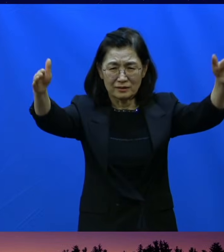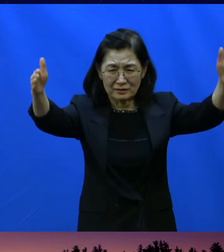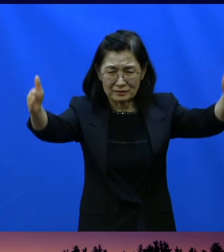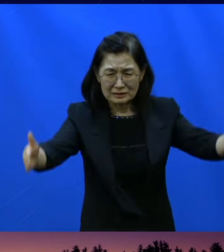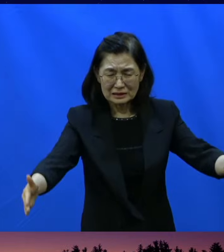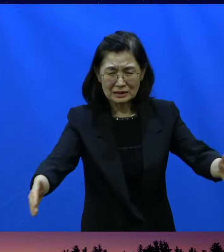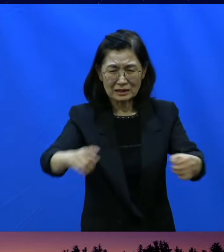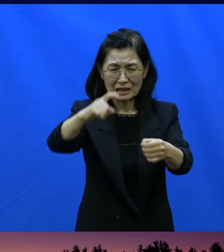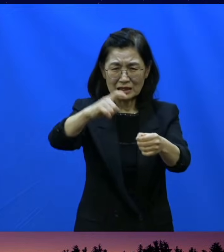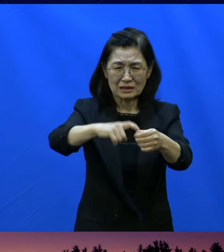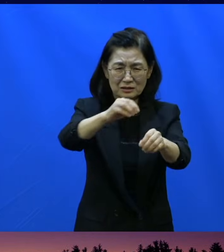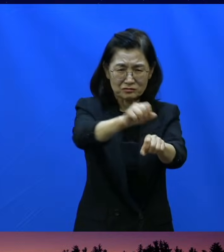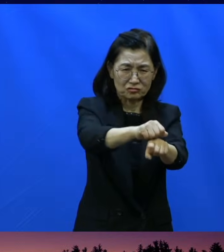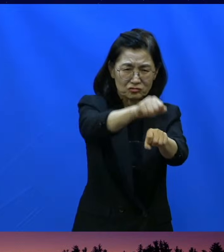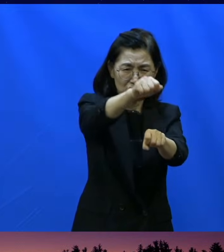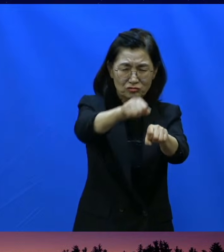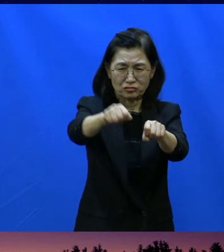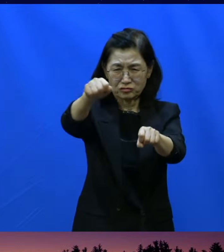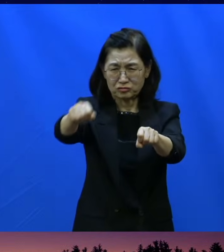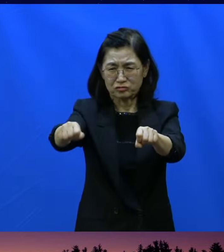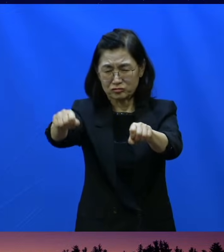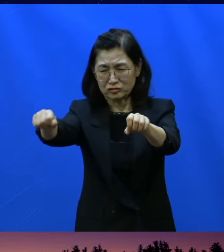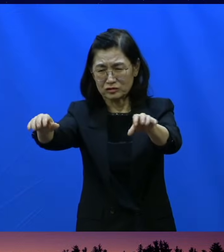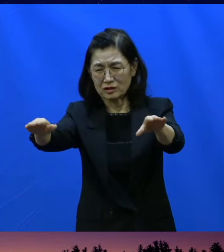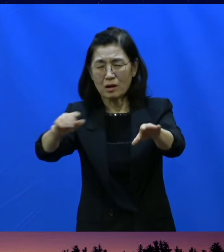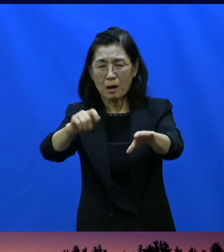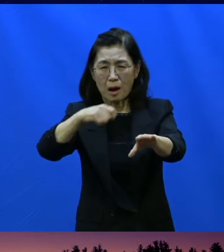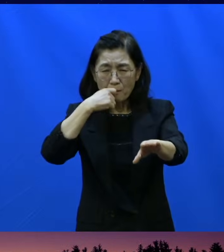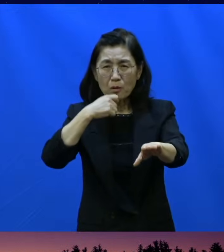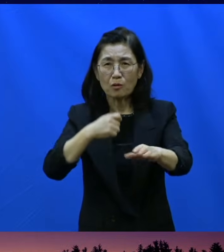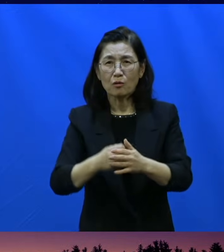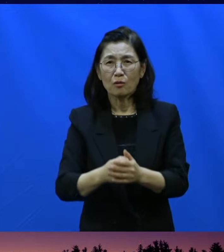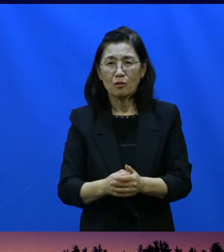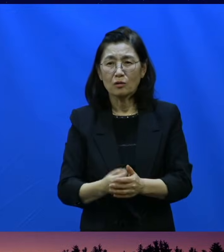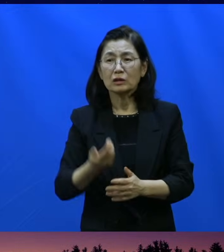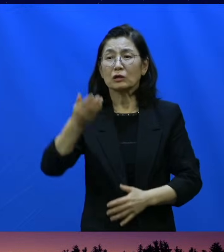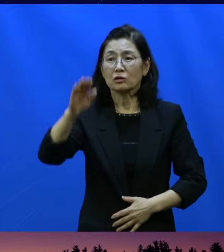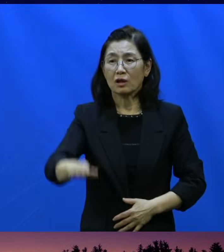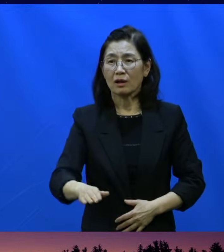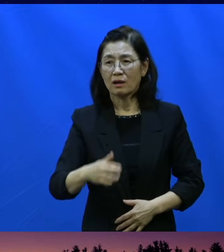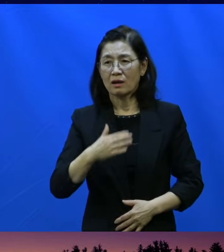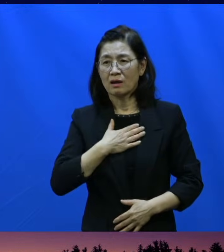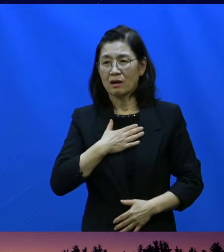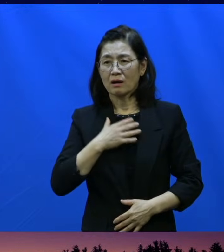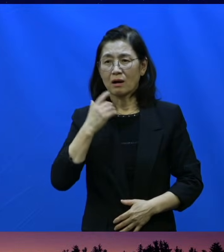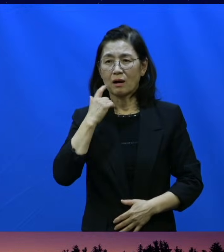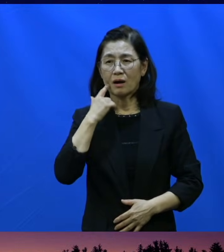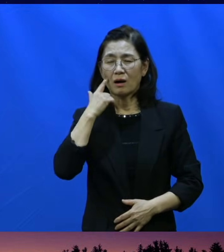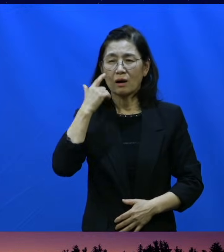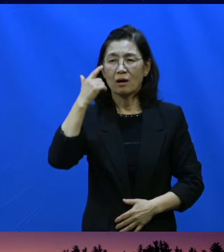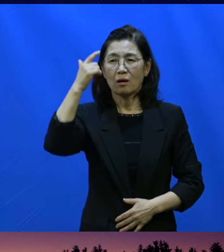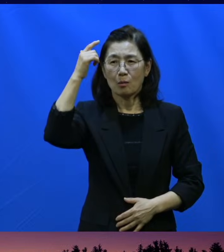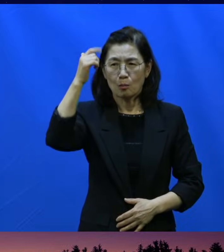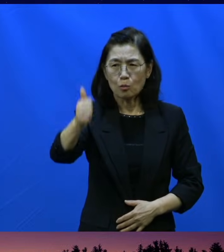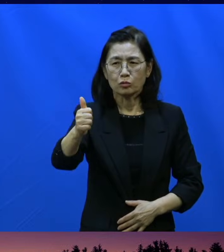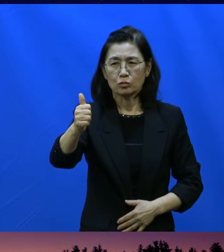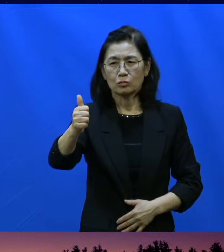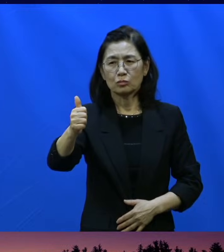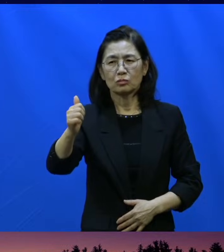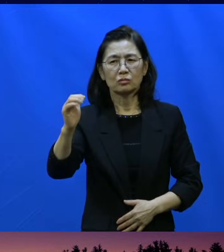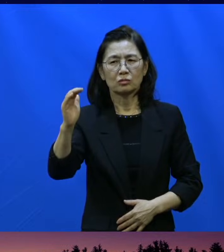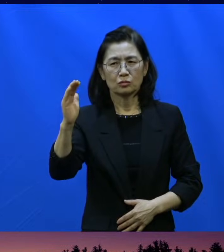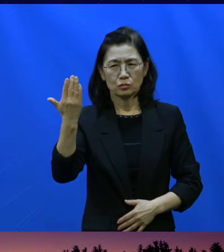막 했던 사람이 목사가 돼가지고, 동네도 멀지도 않아요. 철도